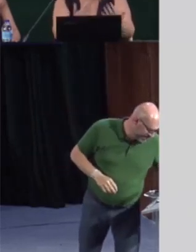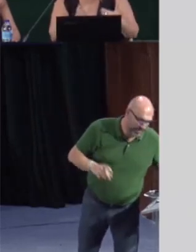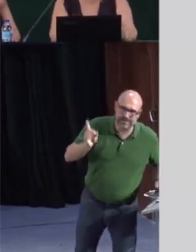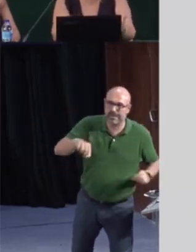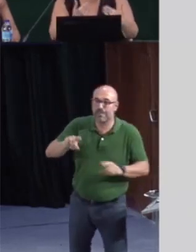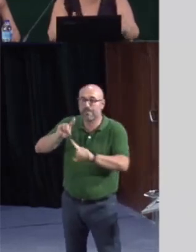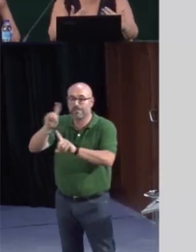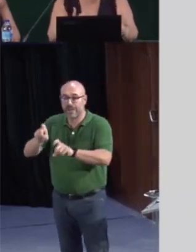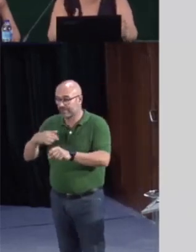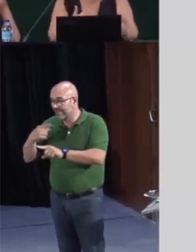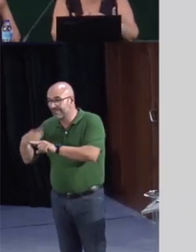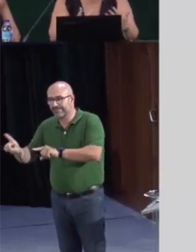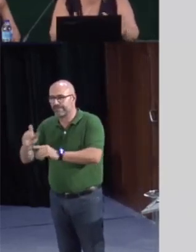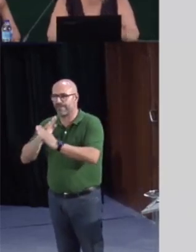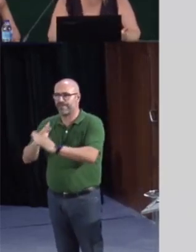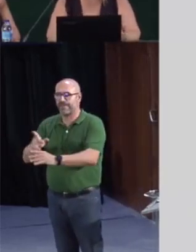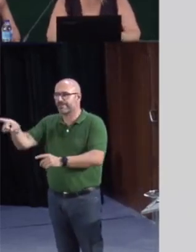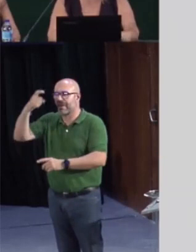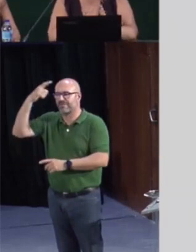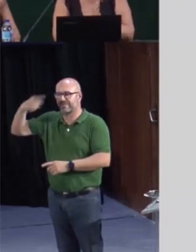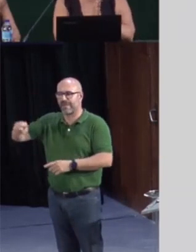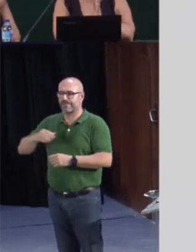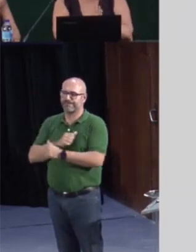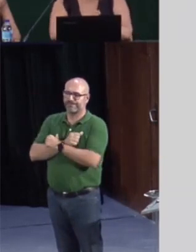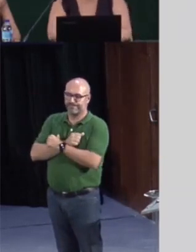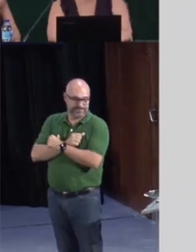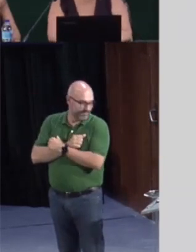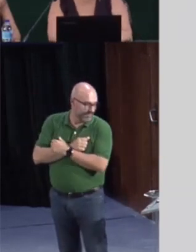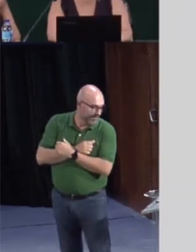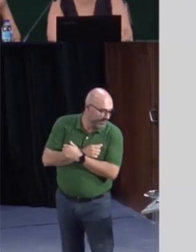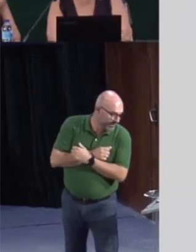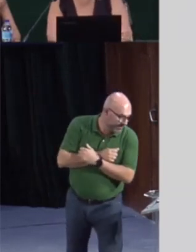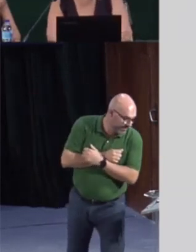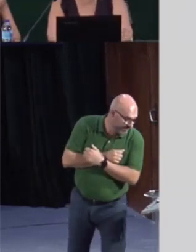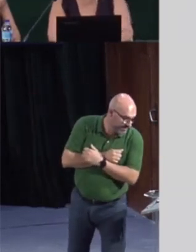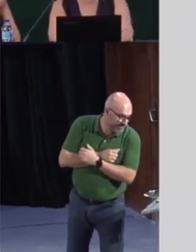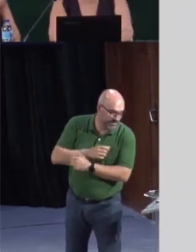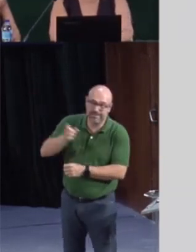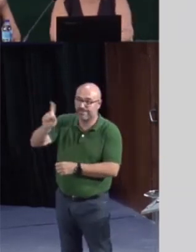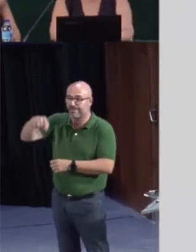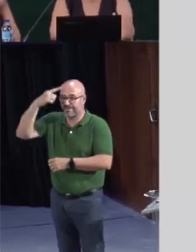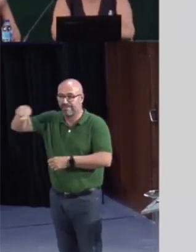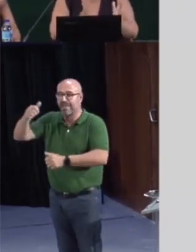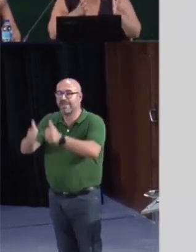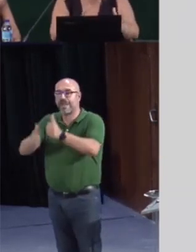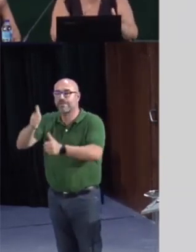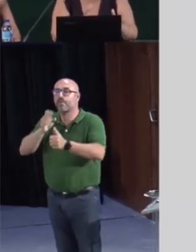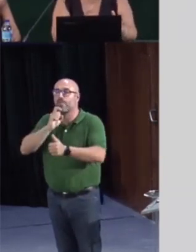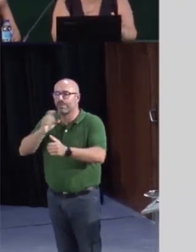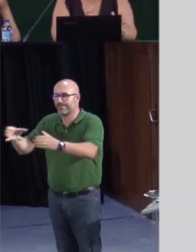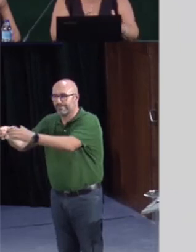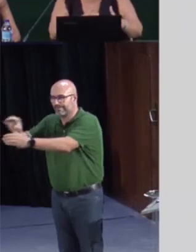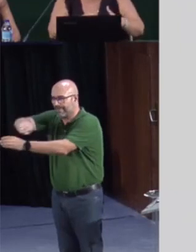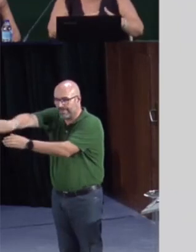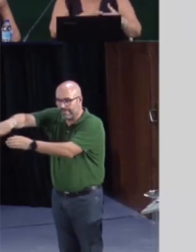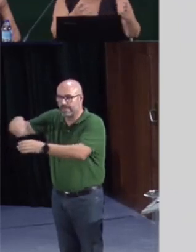solamente respondía, pero él no preguntaba. Y siempre había unas preguntas demasiado fijas. Y no nos salíamos de